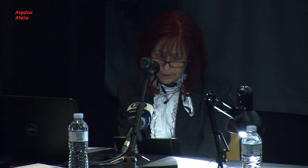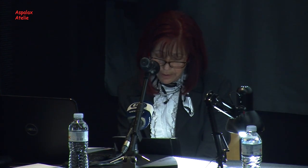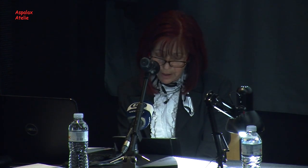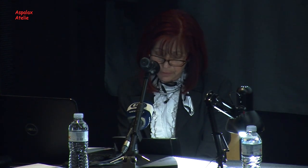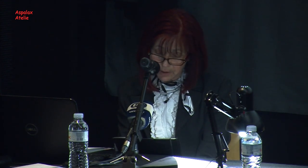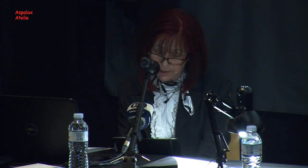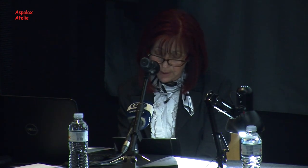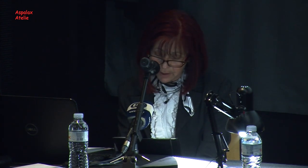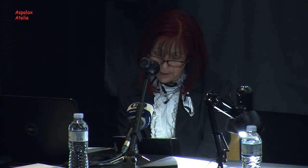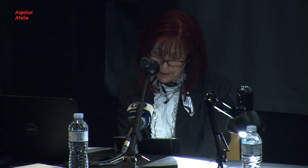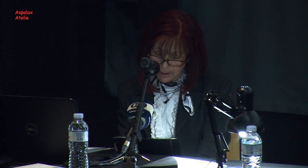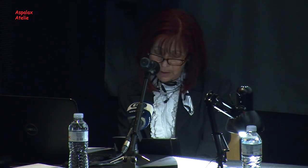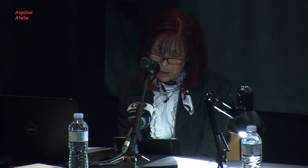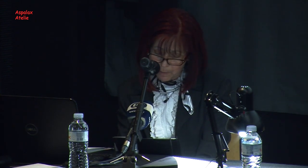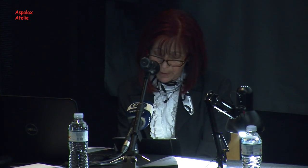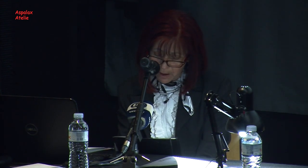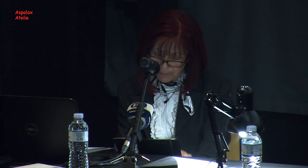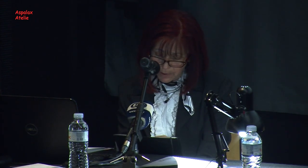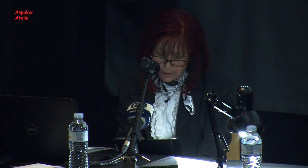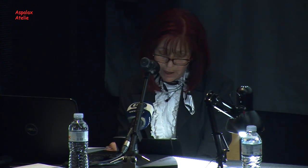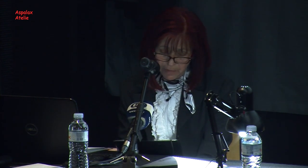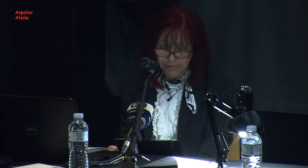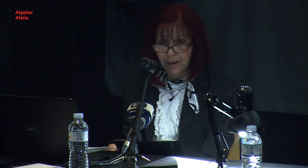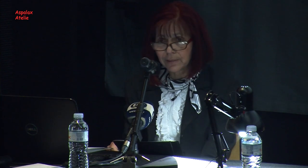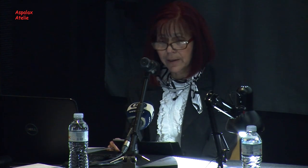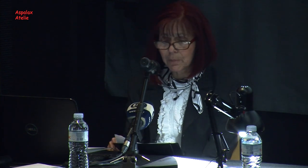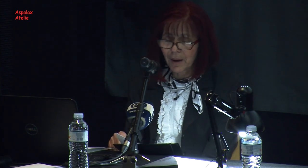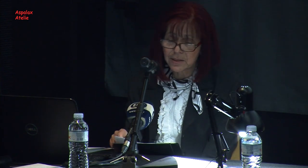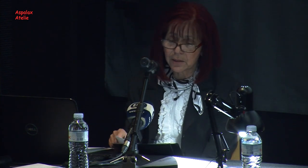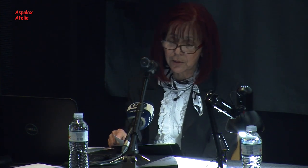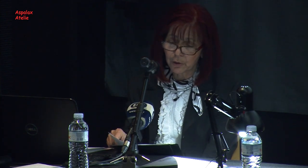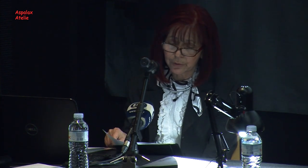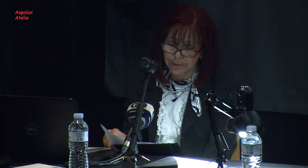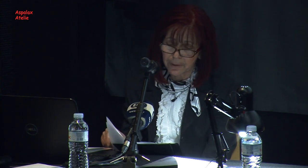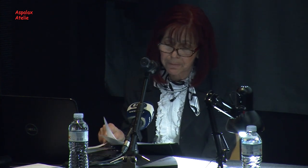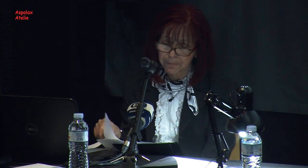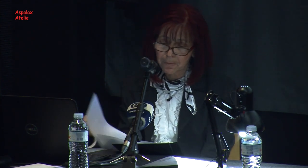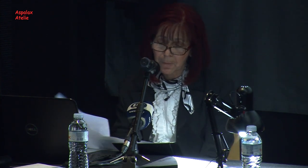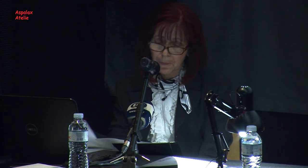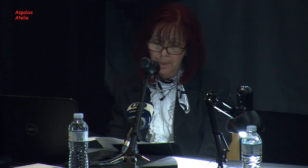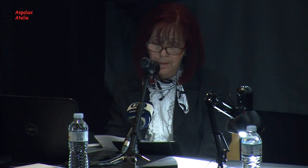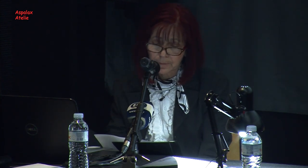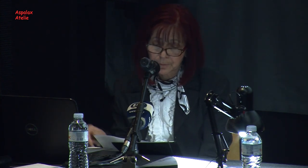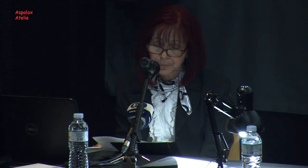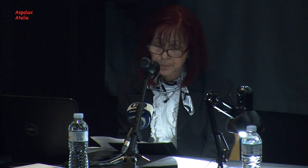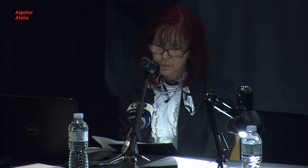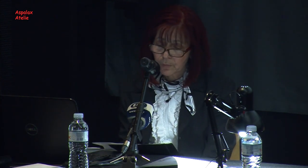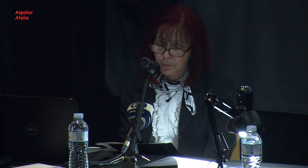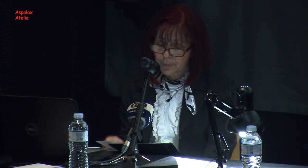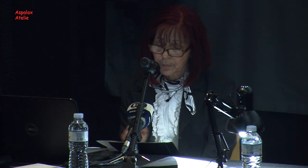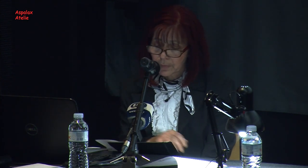αυτή η βοήθεια, αυτή η στήριξη πρέπει και επιβάλλεται να πάει στην κοινότητα.